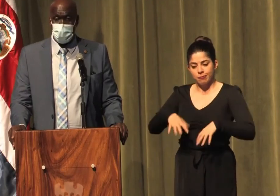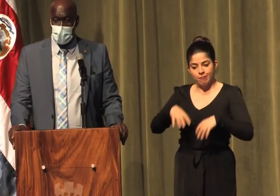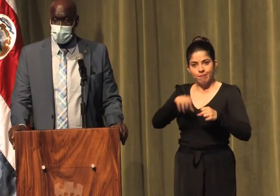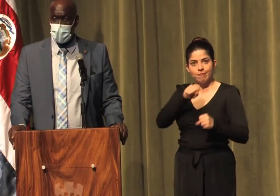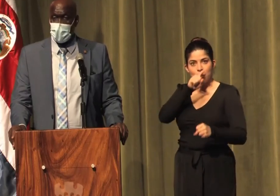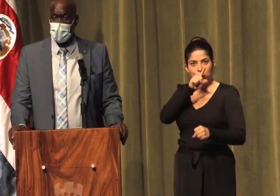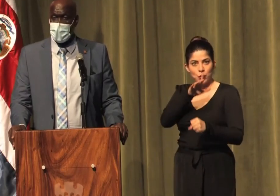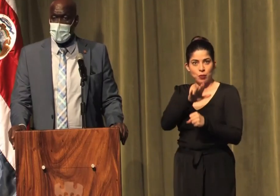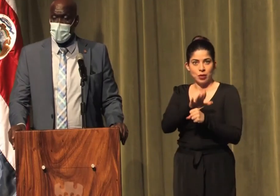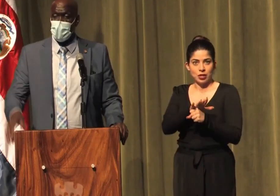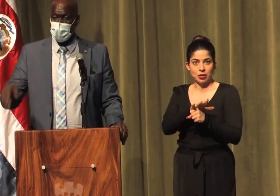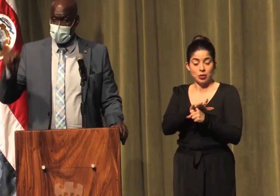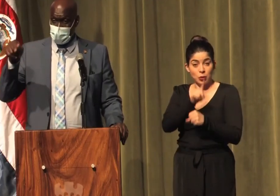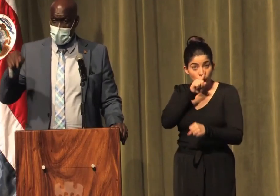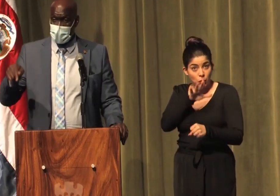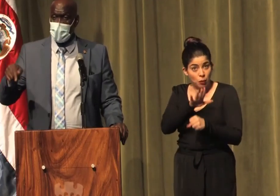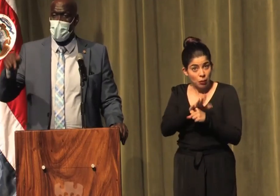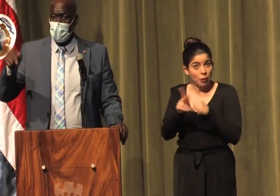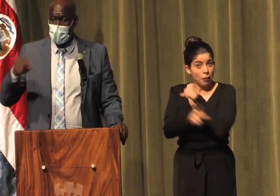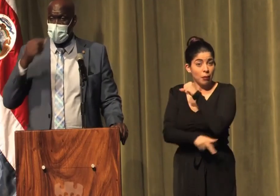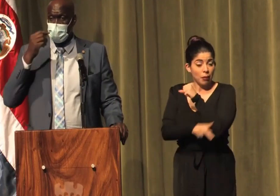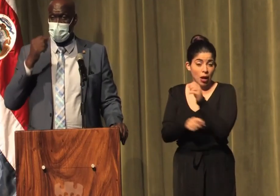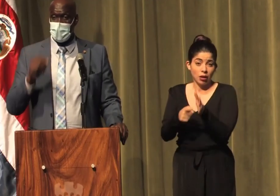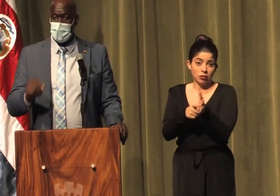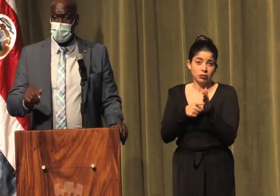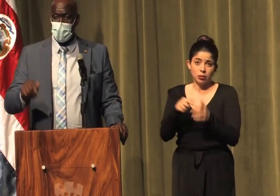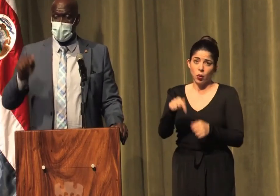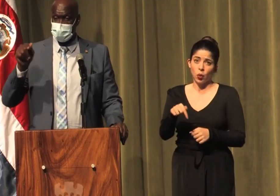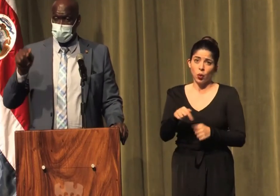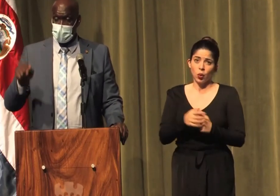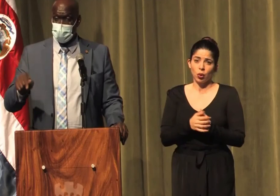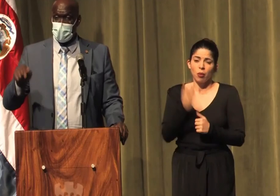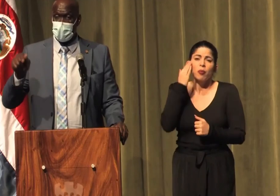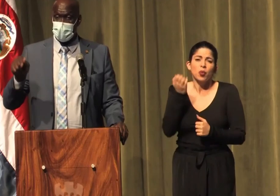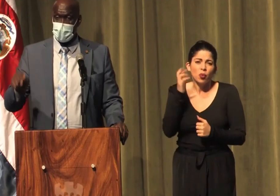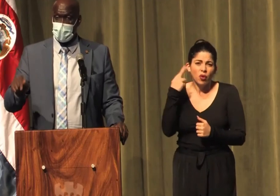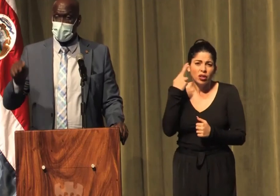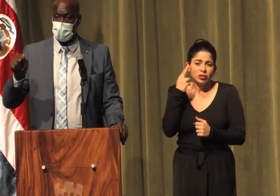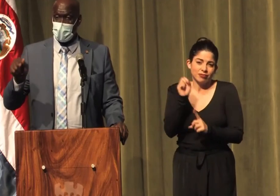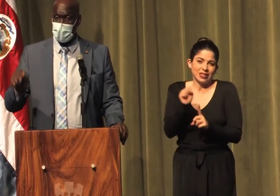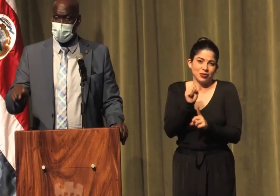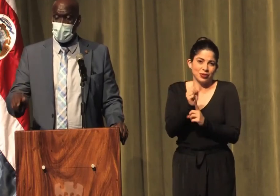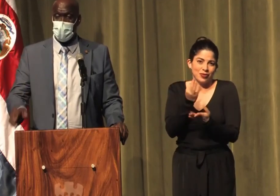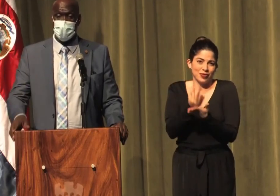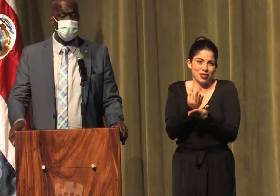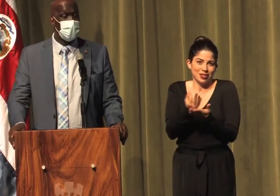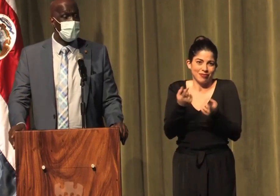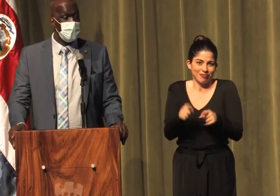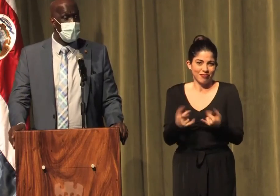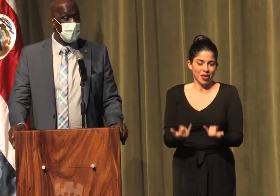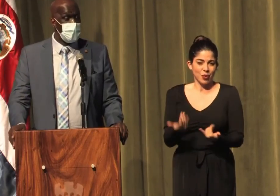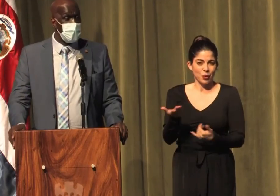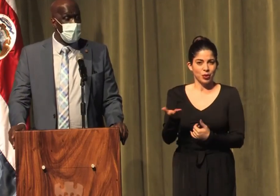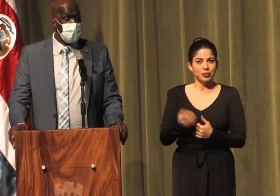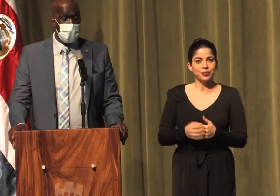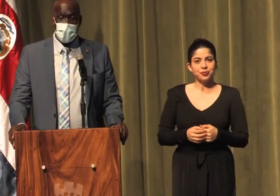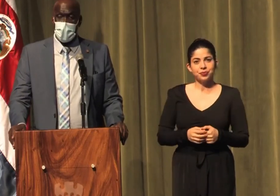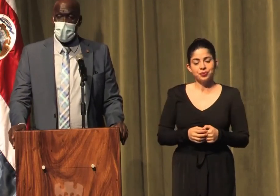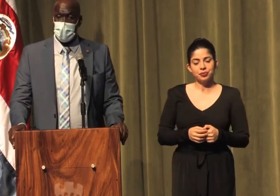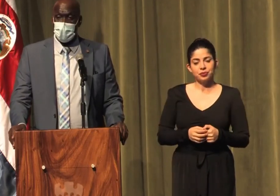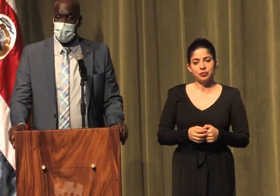que la patria nos demanda hoy por la situación fiscal que atravesamos,